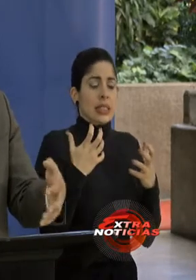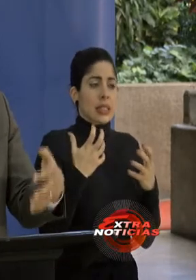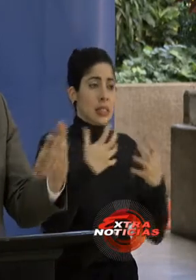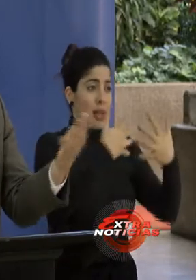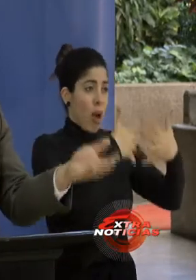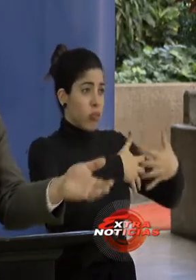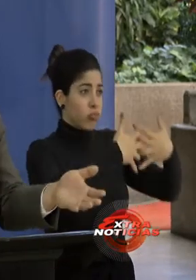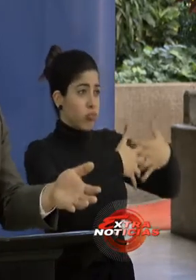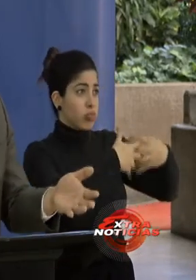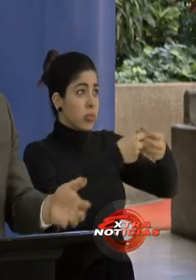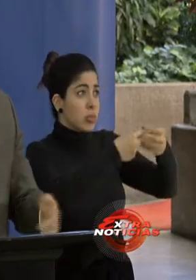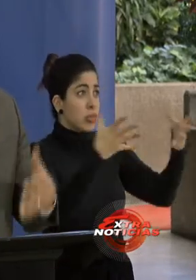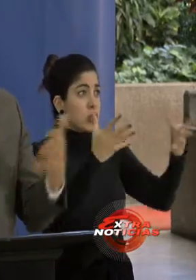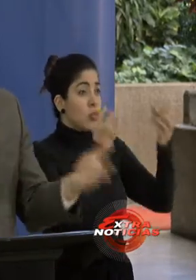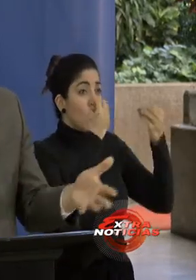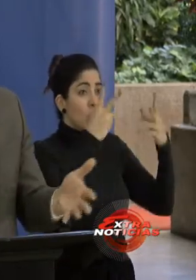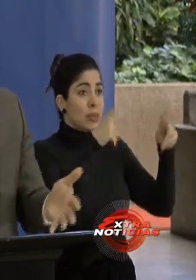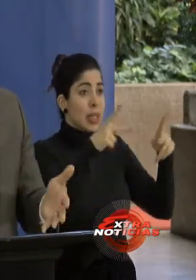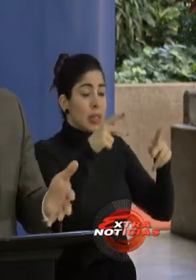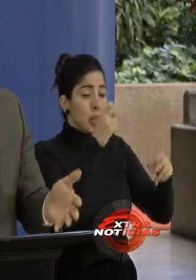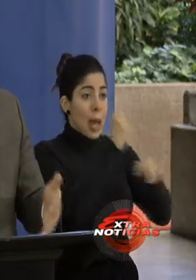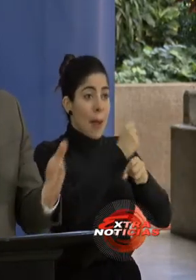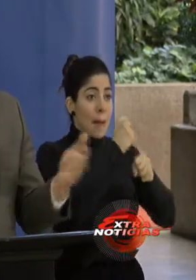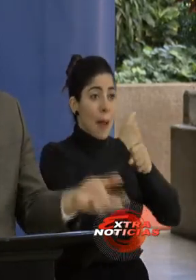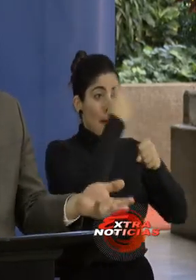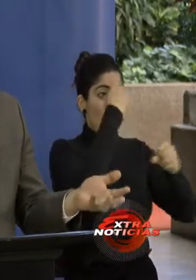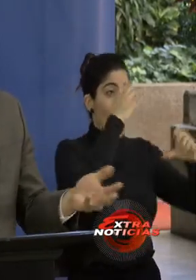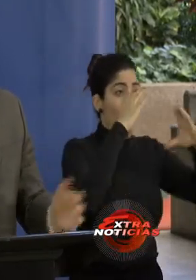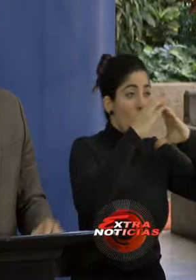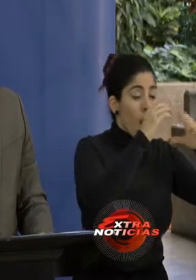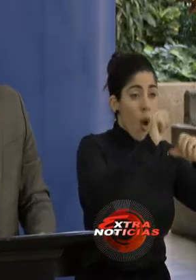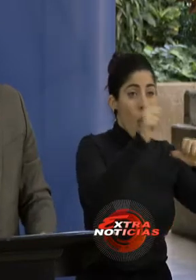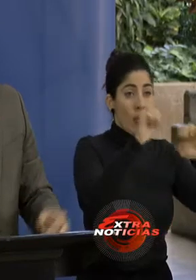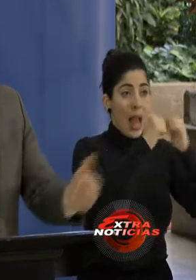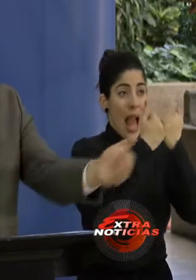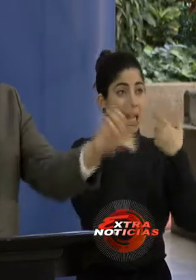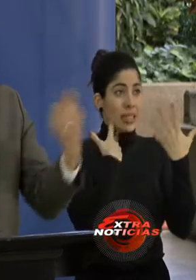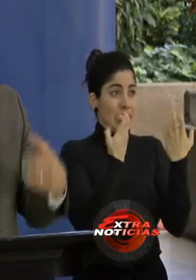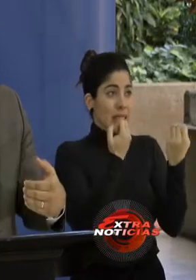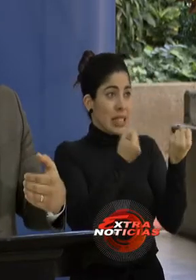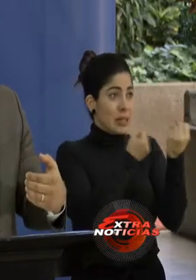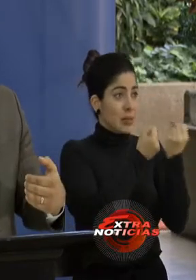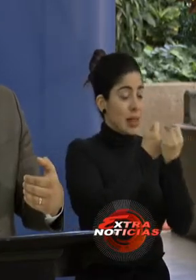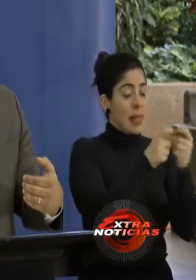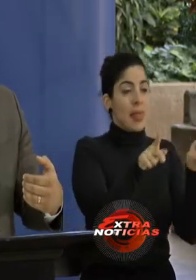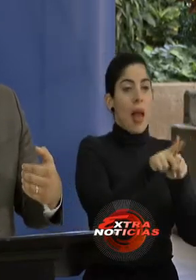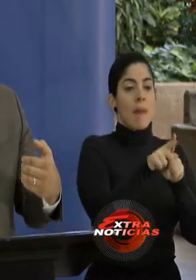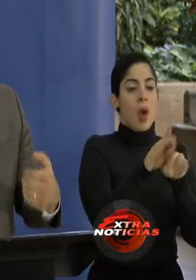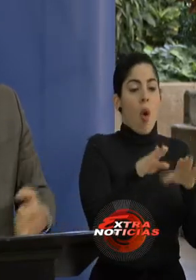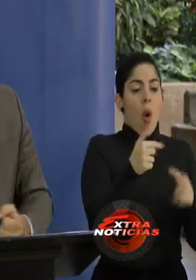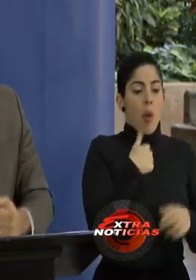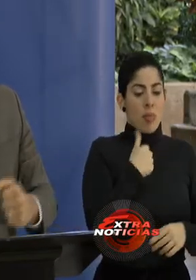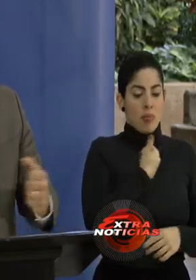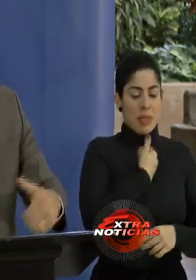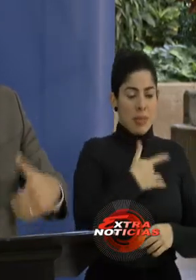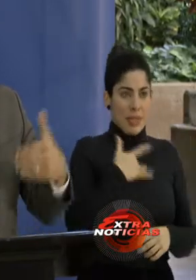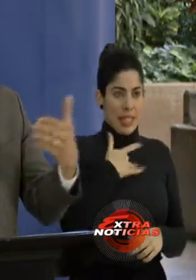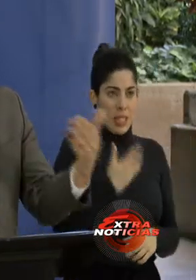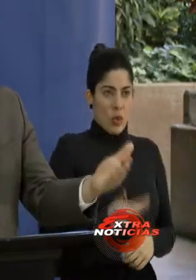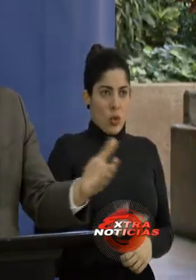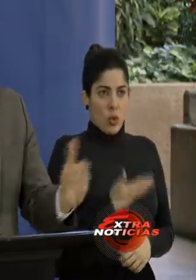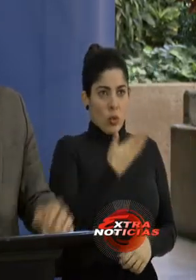genera empleo para muchas personas en el área de la comunicación y otras áreas y también para sentirnos orgullosos